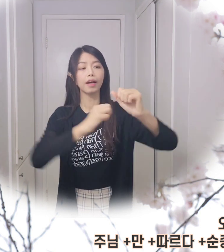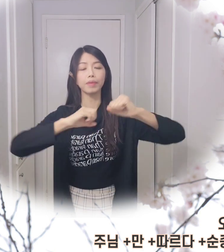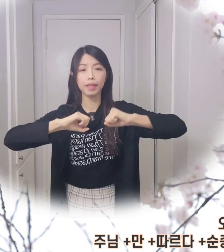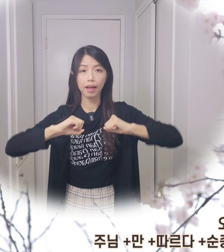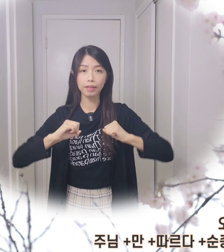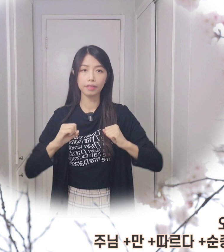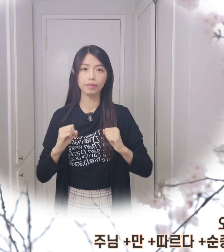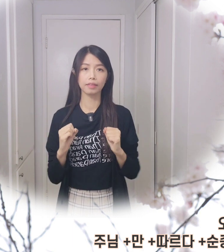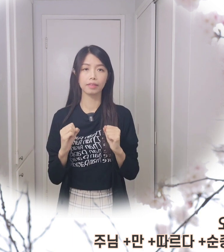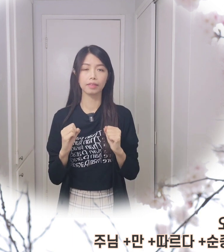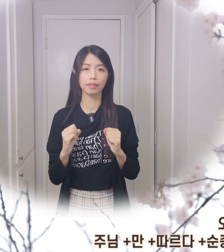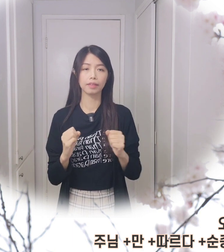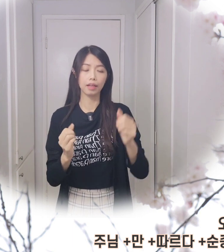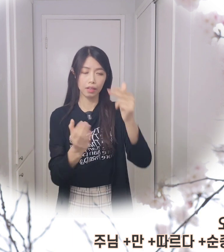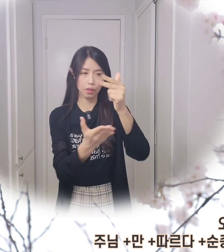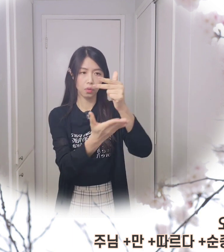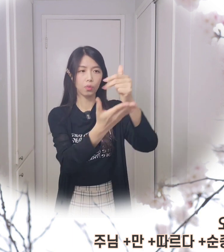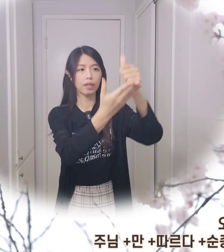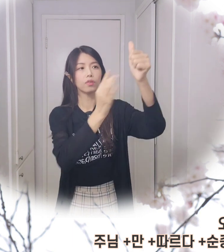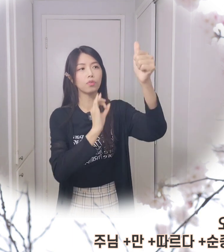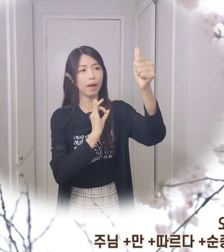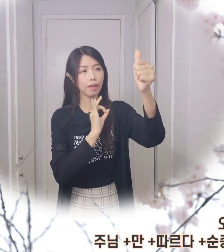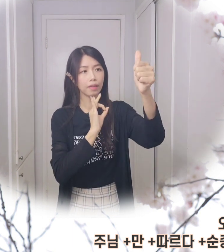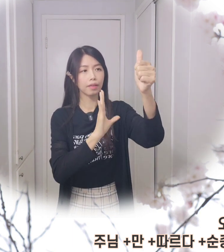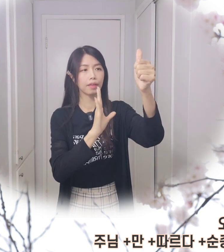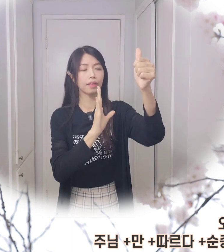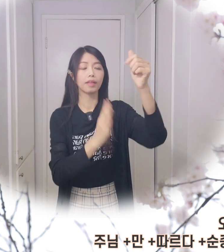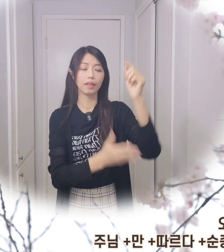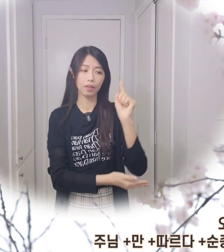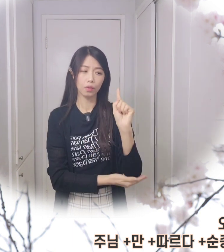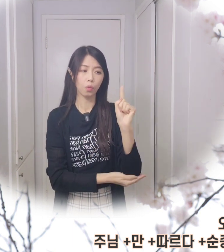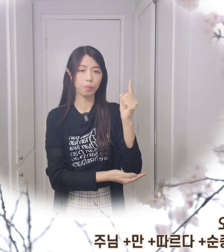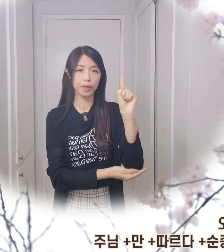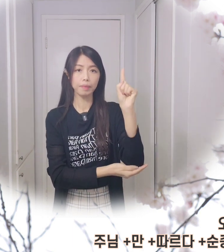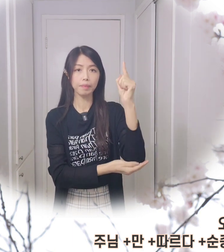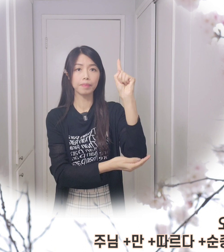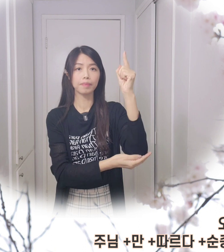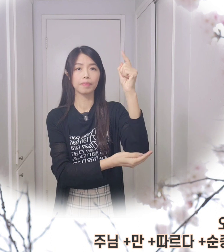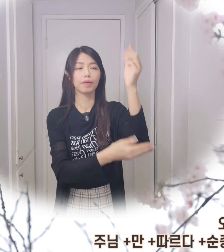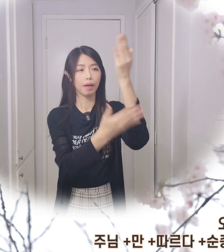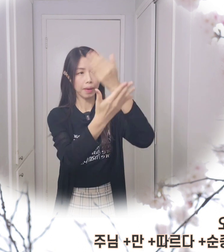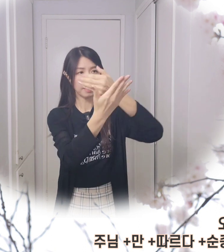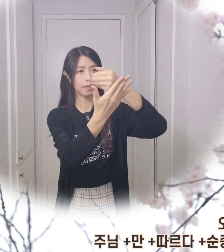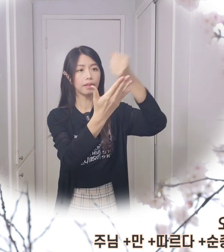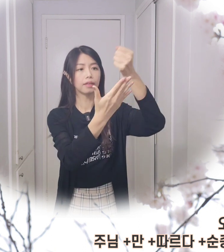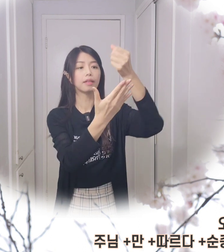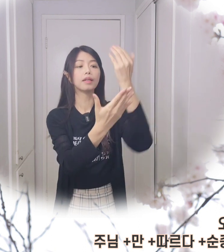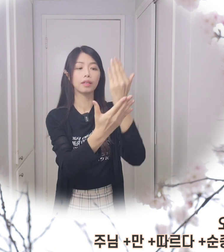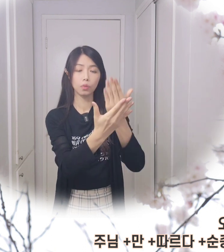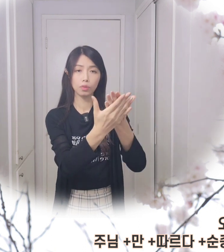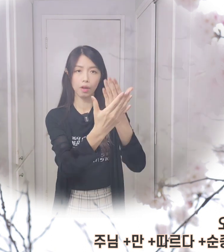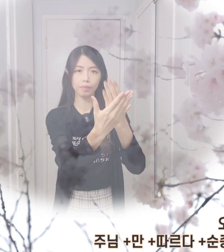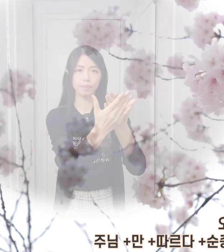따라갑니다. 오직 주만 높임 바드